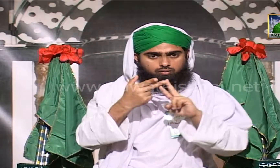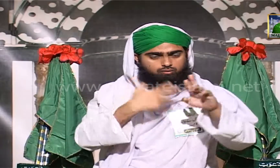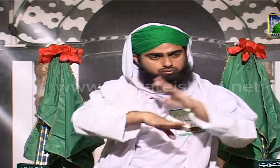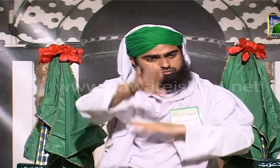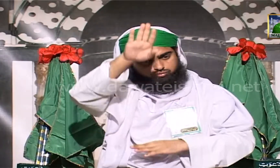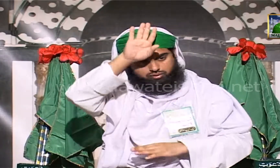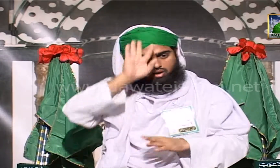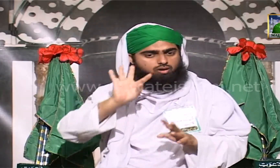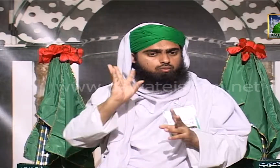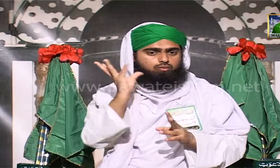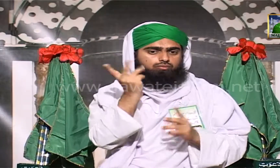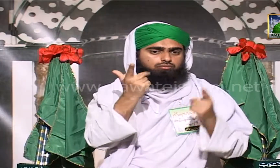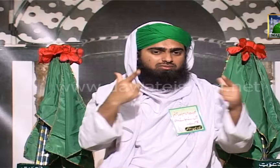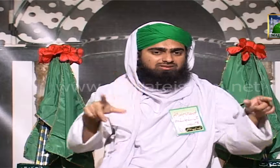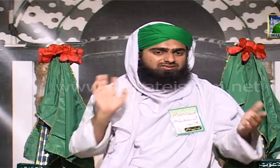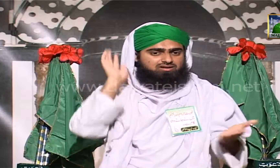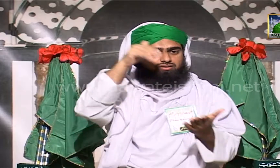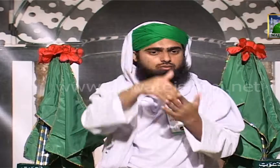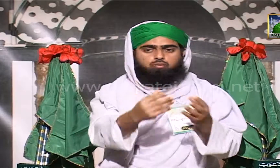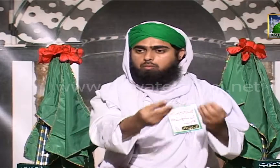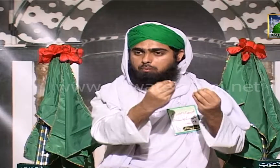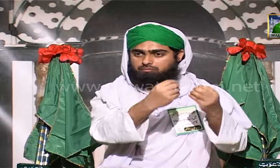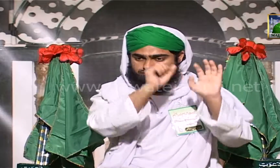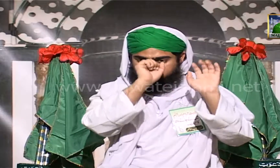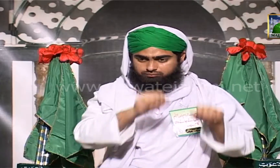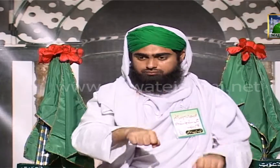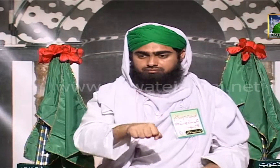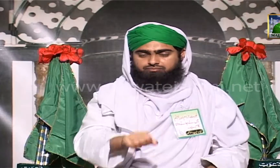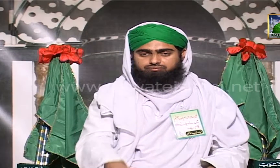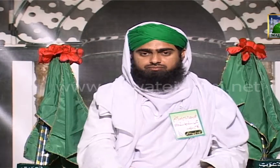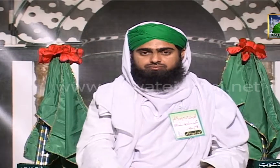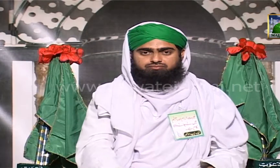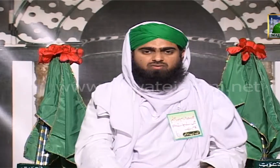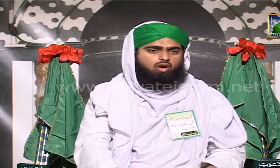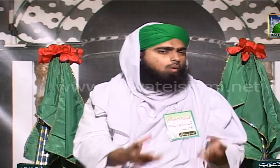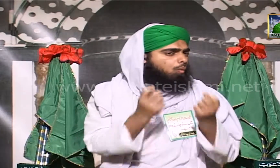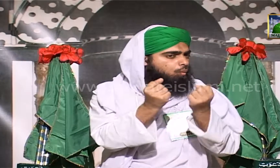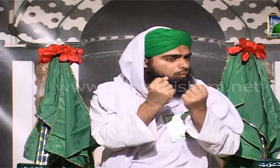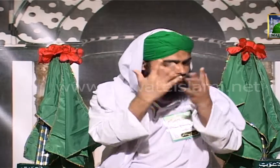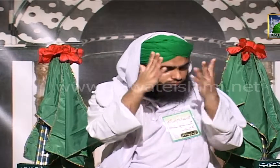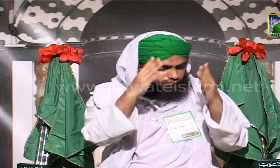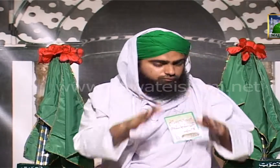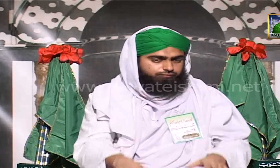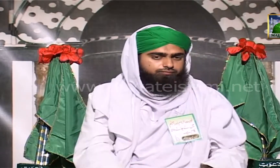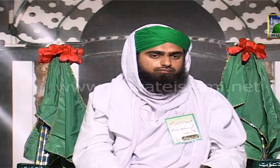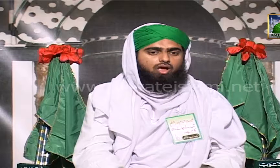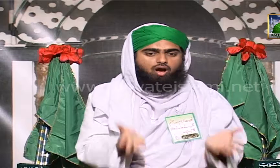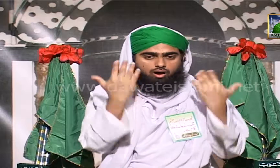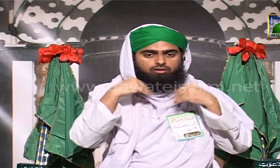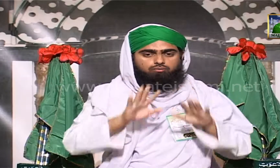مدد کے لیے تشریف لے آتے اور مدد کرتے ہیں، میں کوئی ایسی وہ مطلب پیچیدگی نہیں ہے الحمدللہ۔ دیکھو نا، ہم ٹیلی